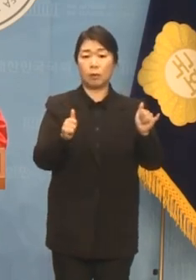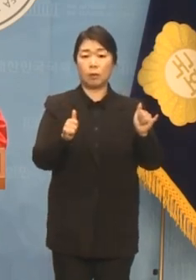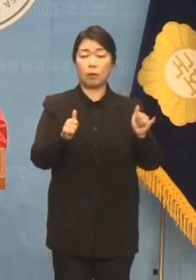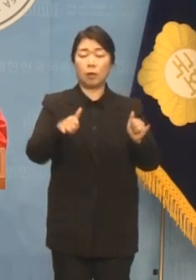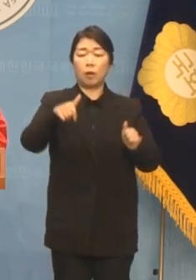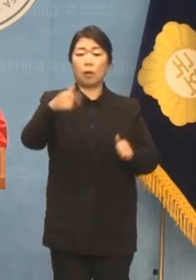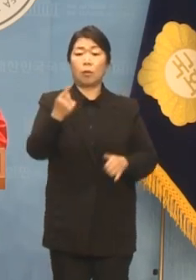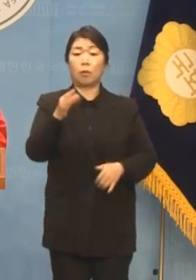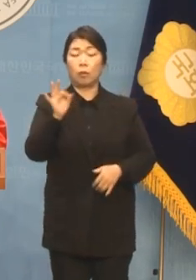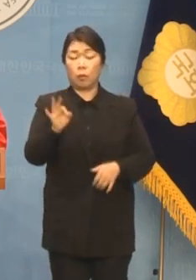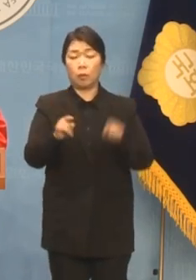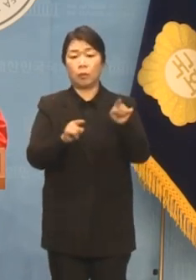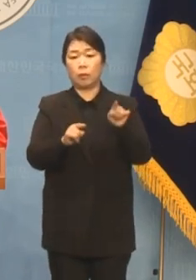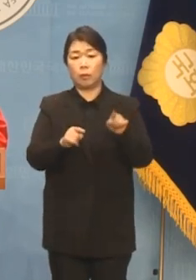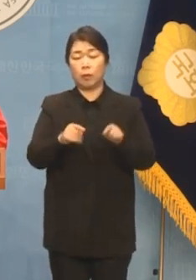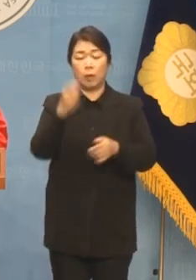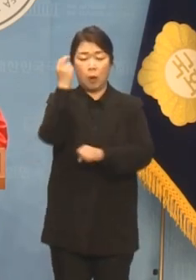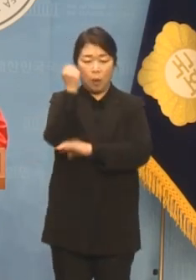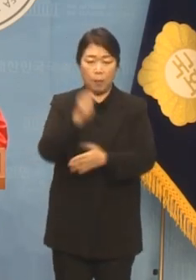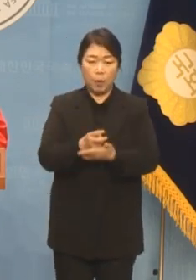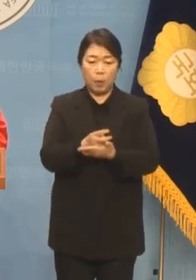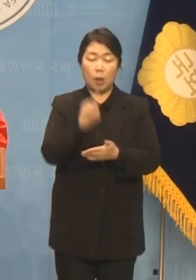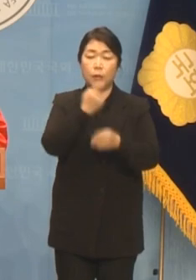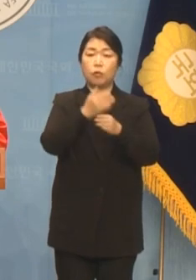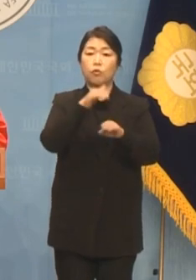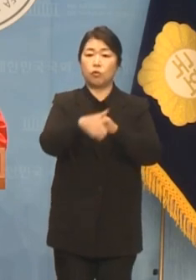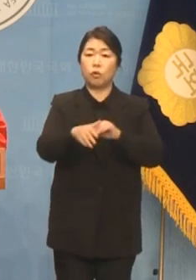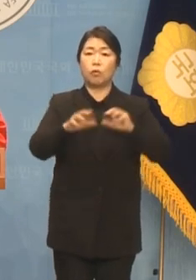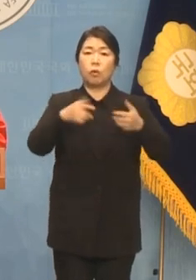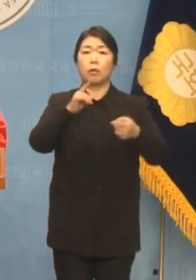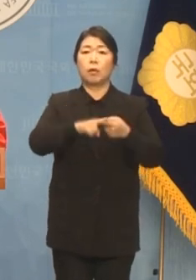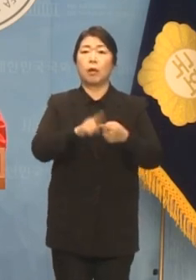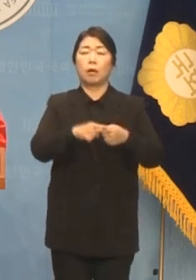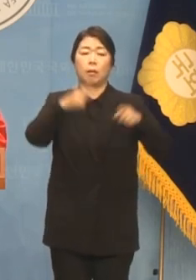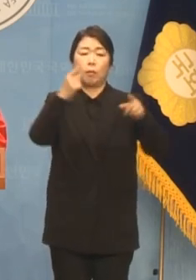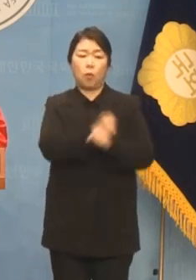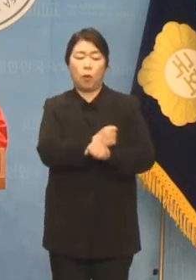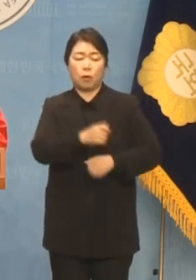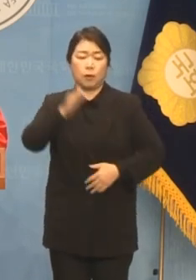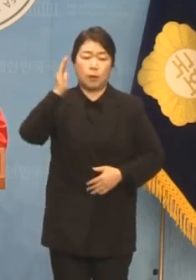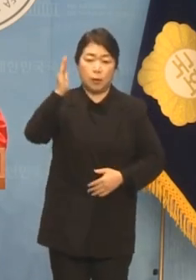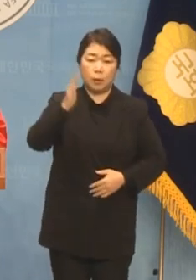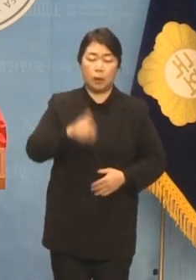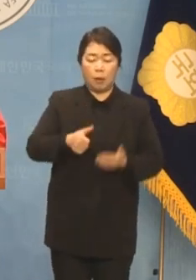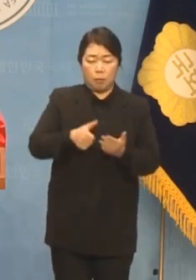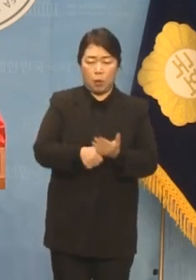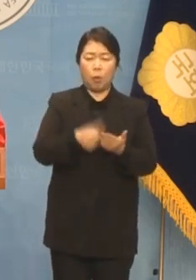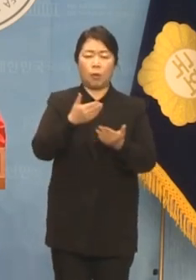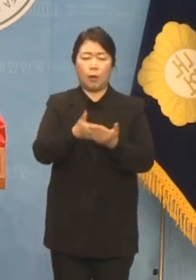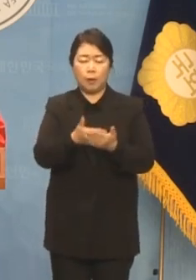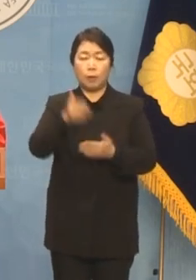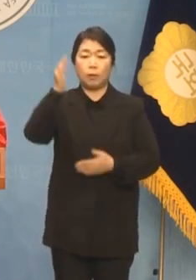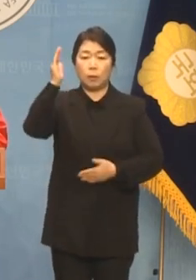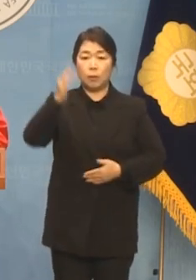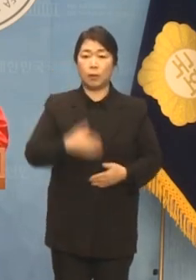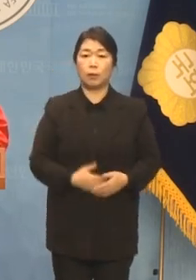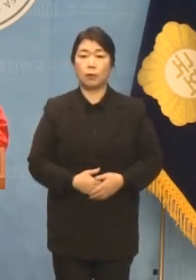공경이 헌법과 민주주의 국가에 대한 보복을 외치며 표를 달라고